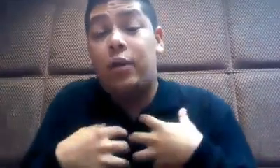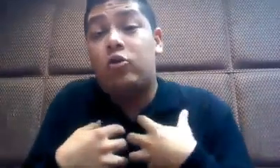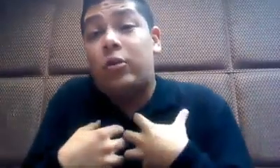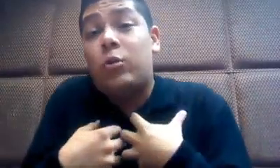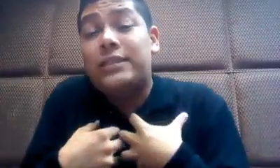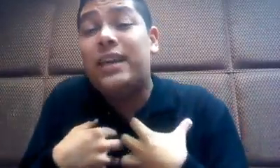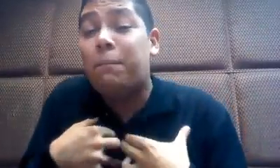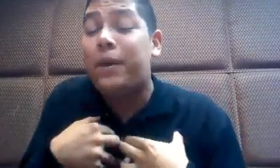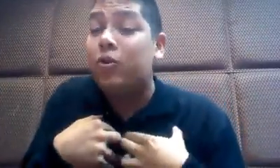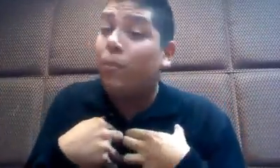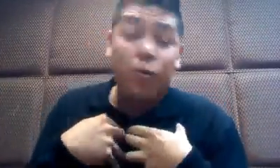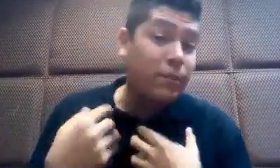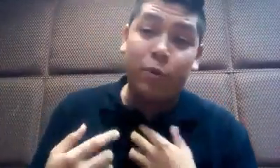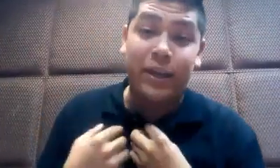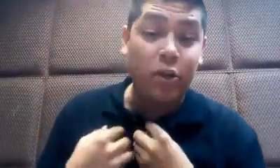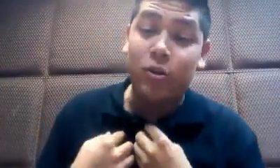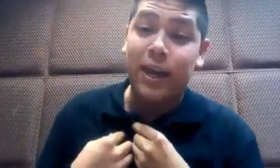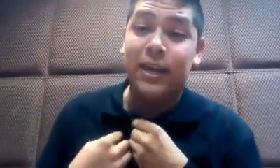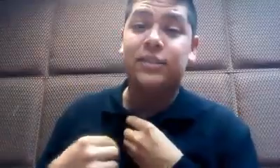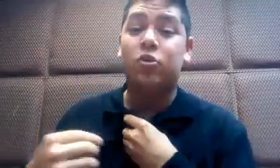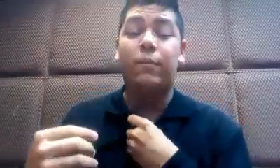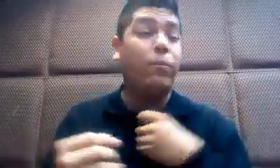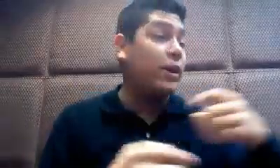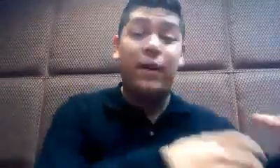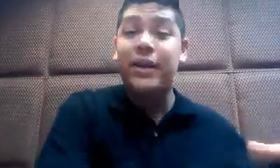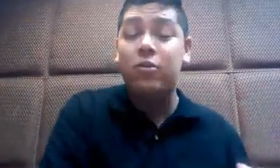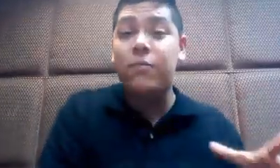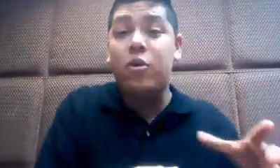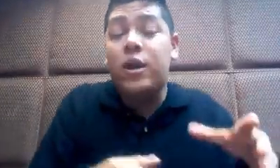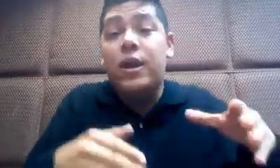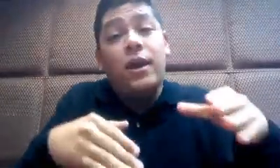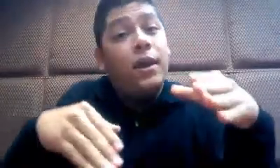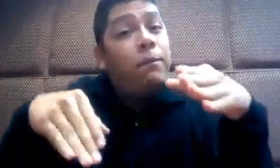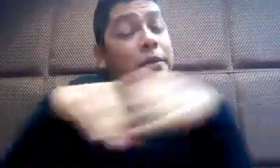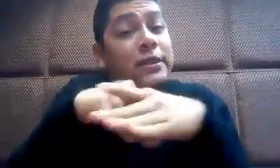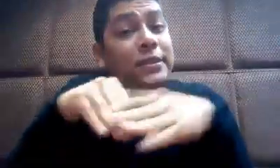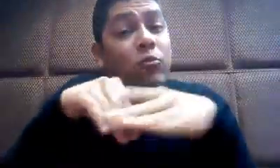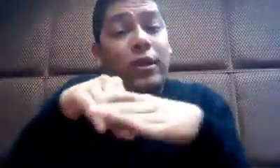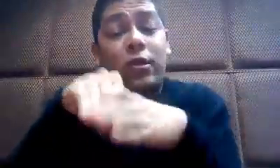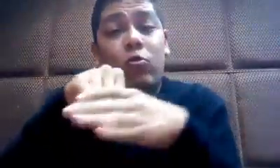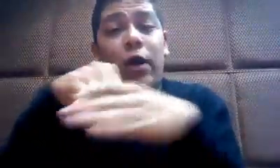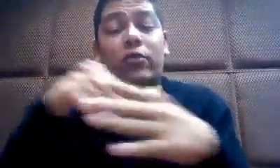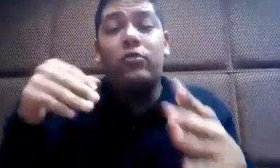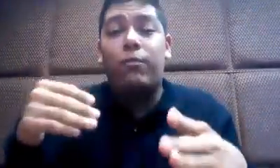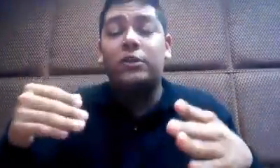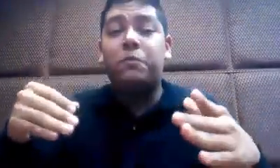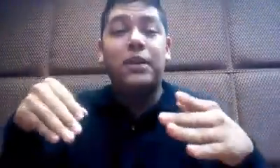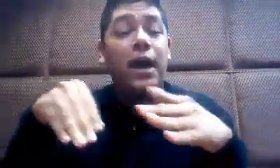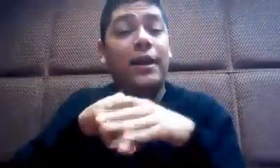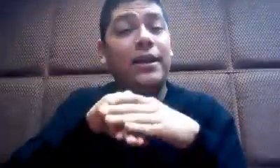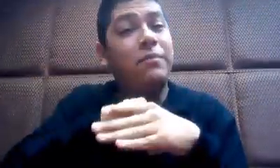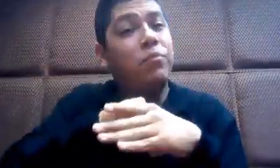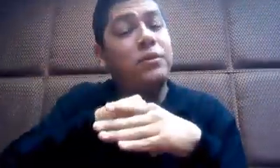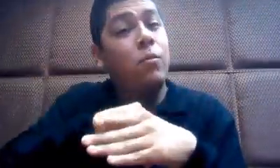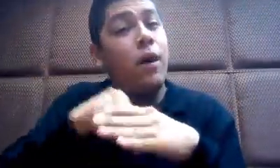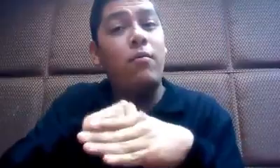tengo que hacer, pero no porque yo quiera, sino que porque va lleno el camión. Y pues es el único lugar donde puedes pasar y pues a huevo